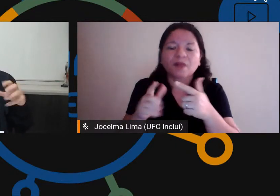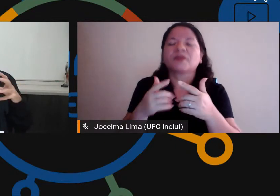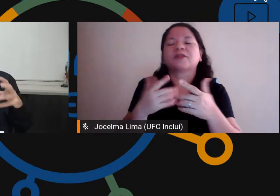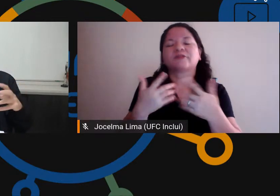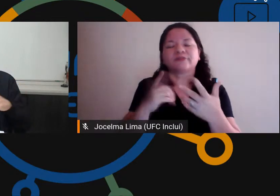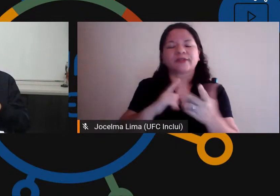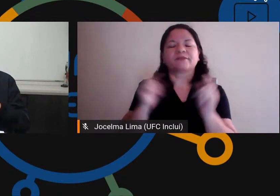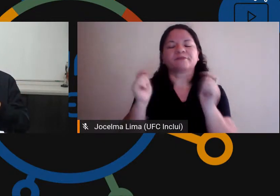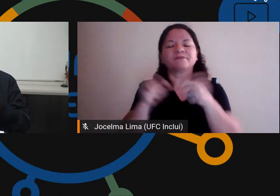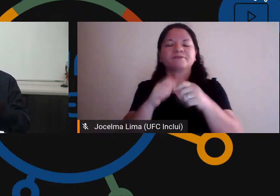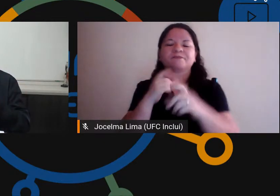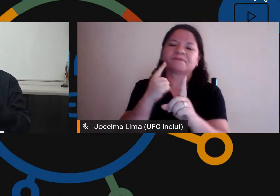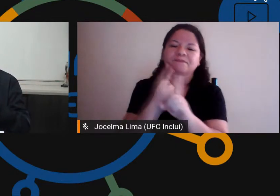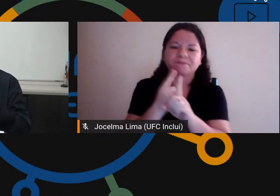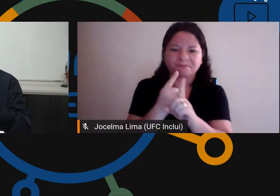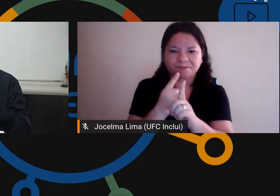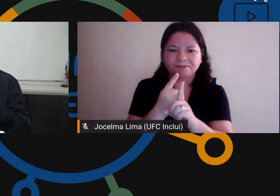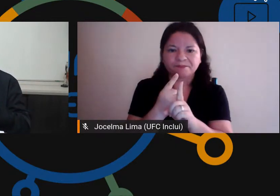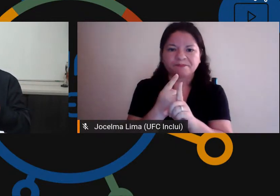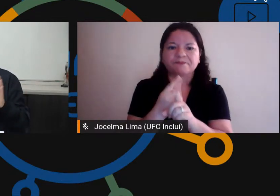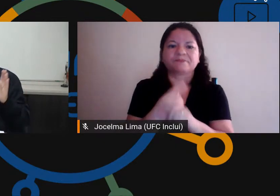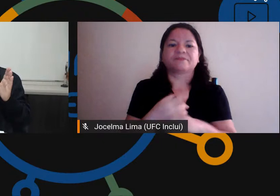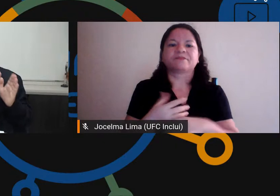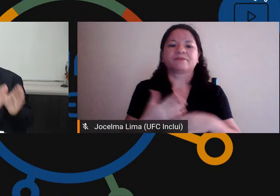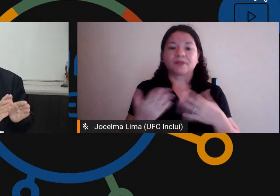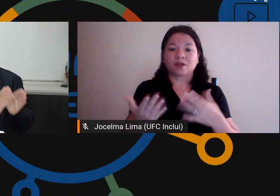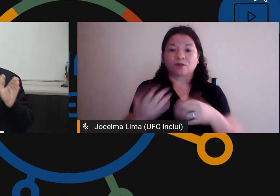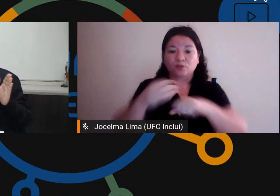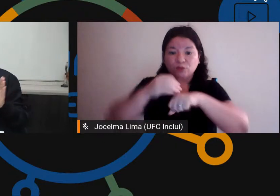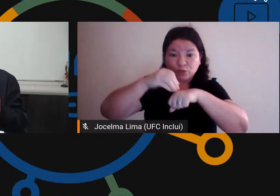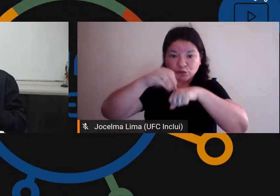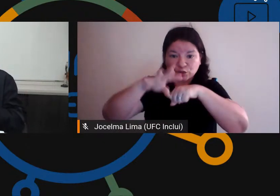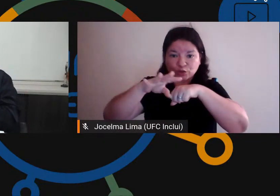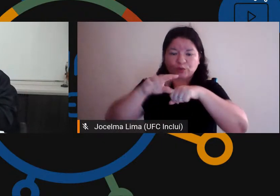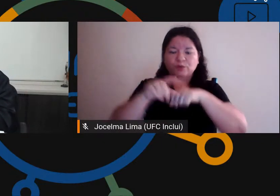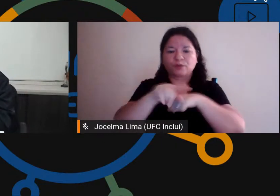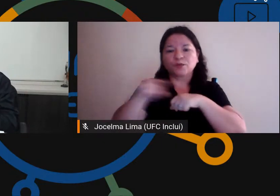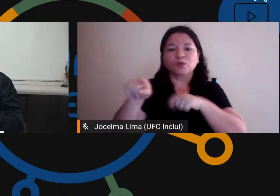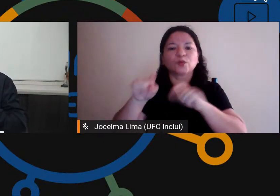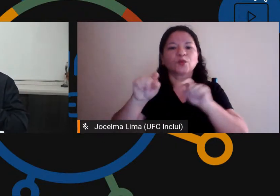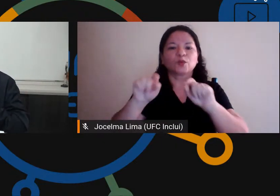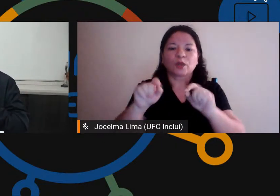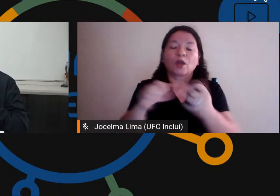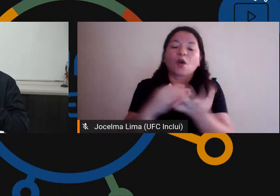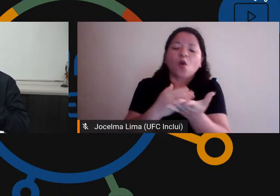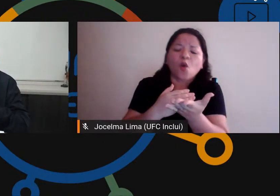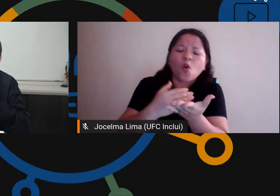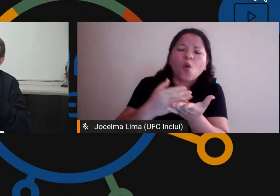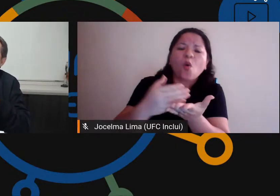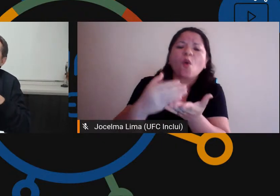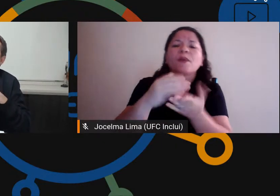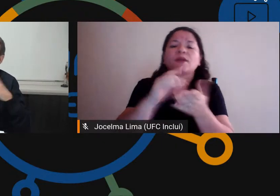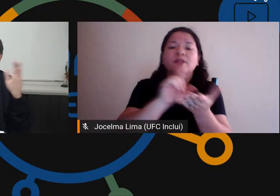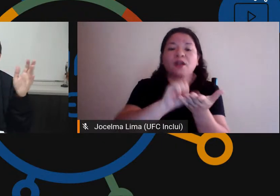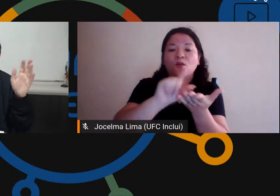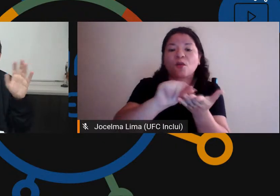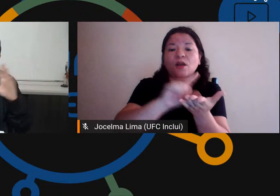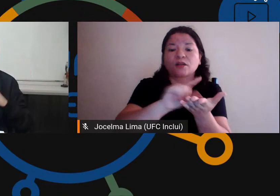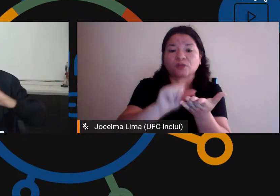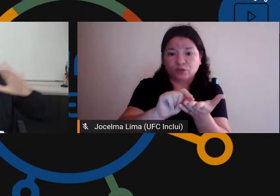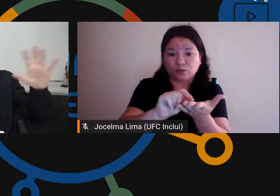né, que se tem e que fica aqui como dica é quando iniciar o artigo. Tem gente que fala assim, ah, eu